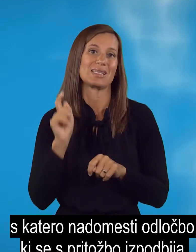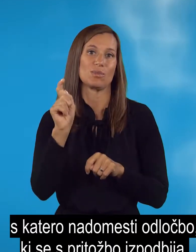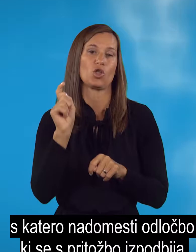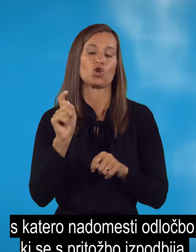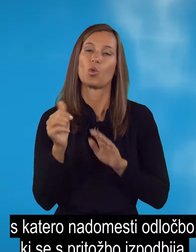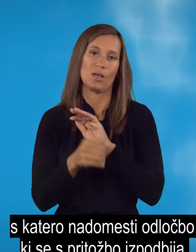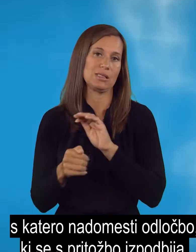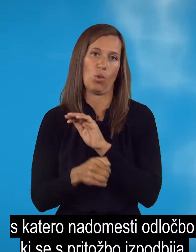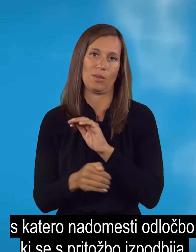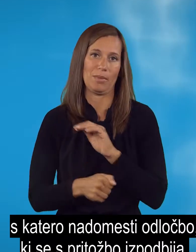pritožbo izpodbija.